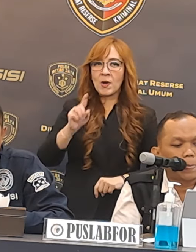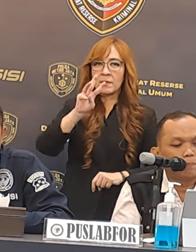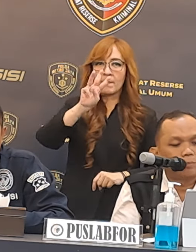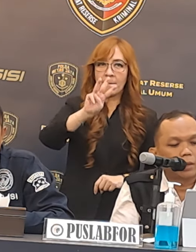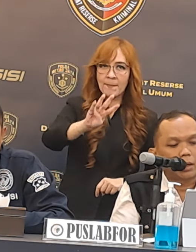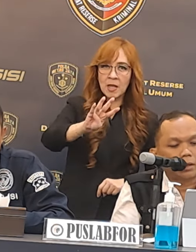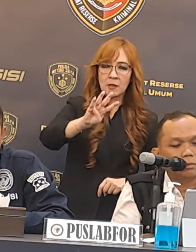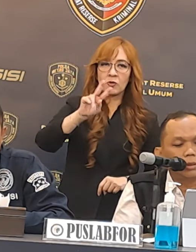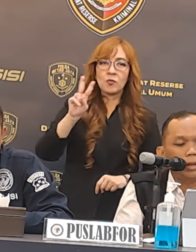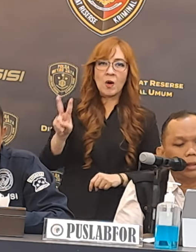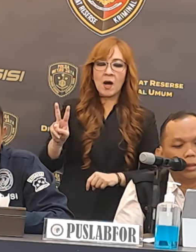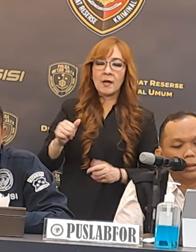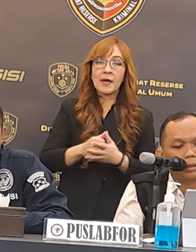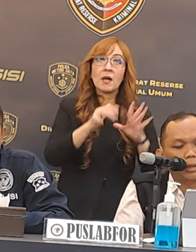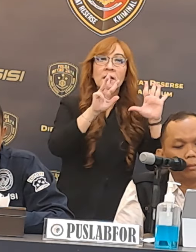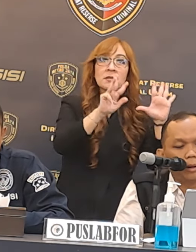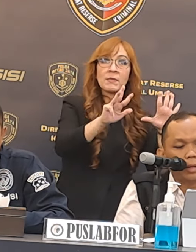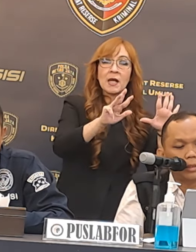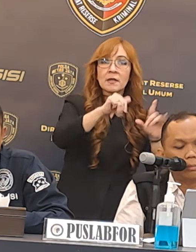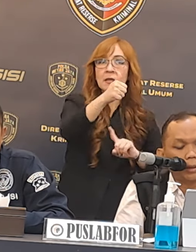16.42.56, yang ke-9